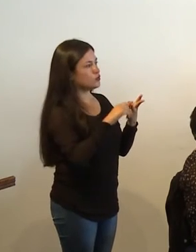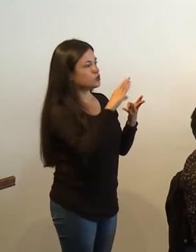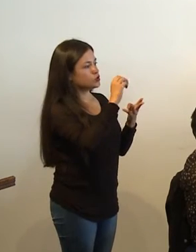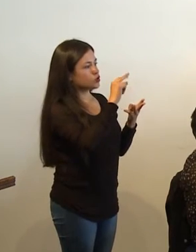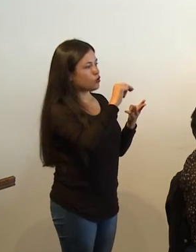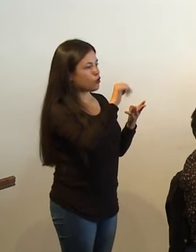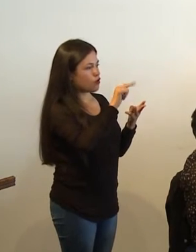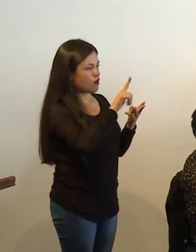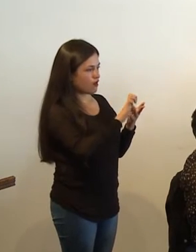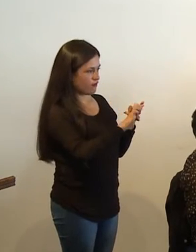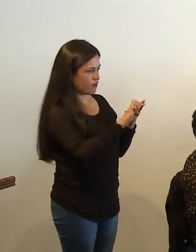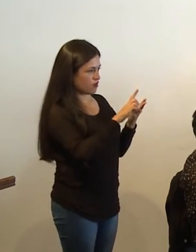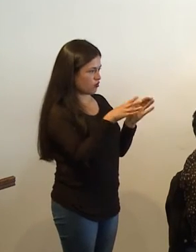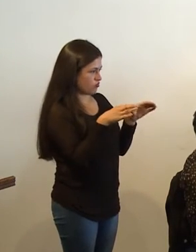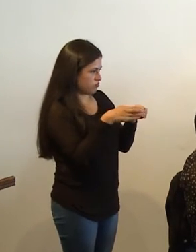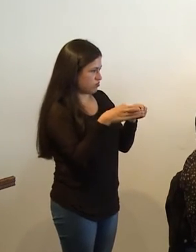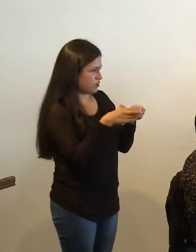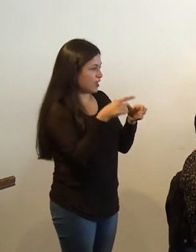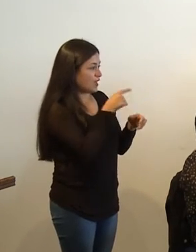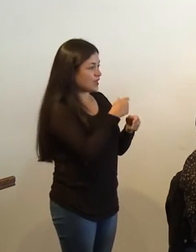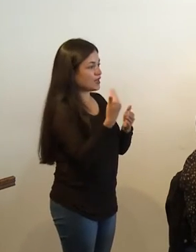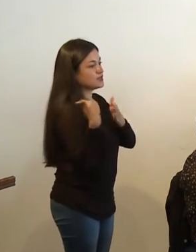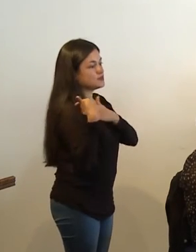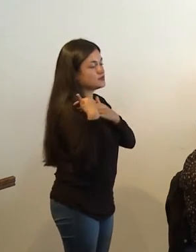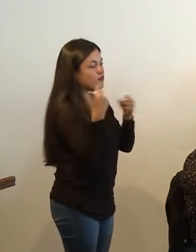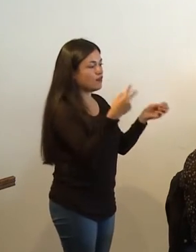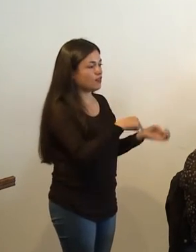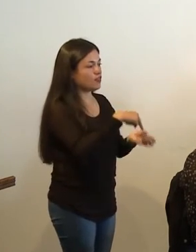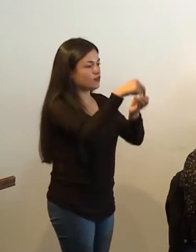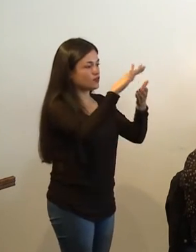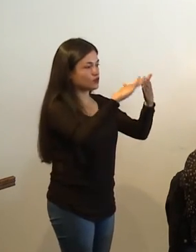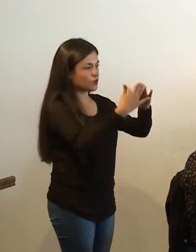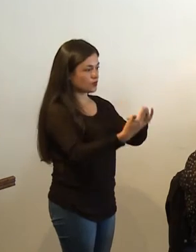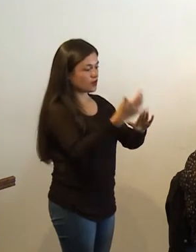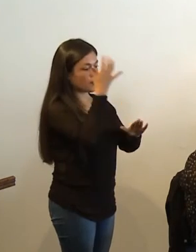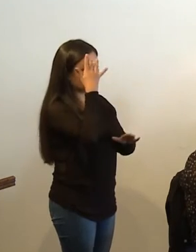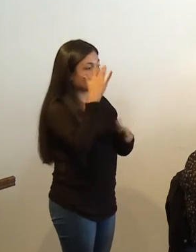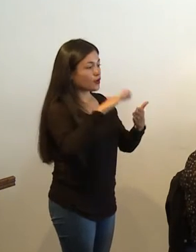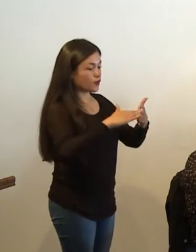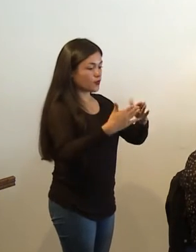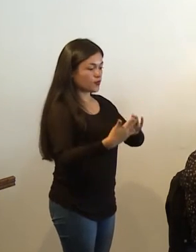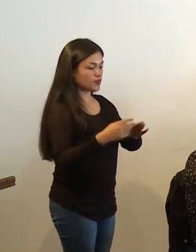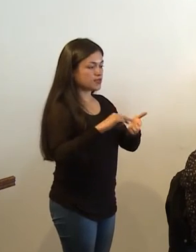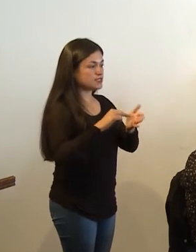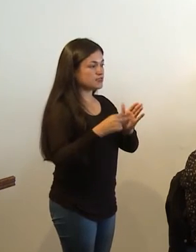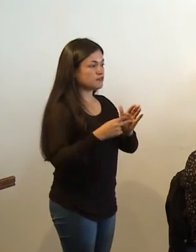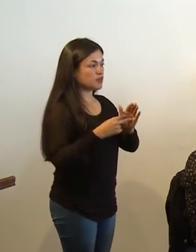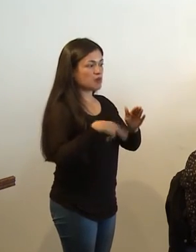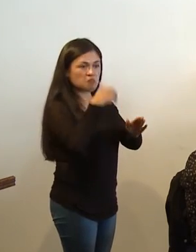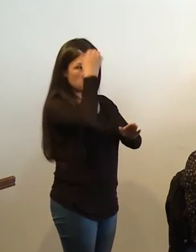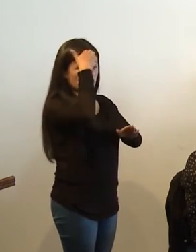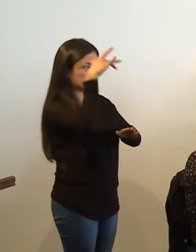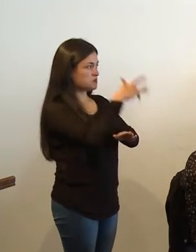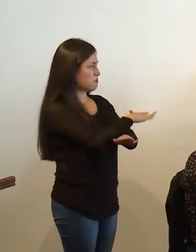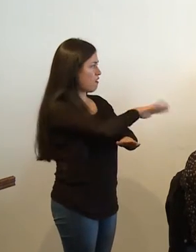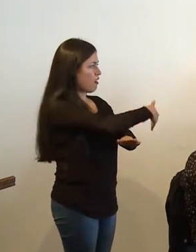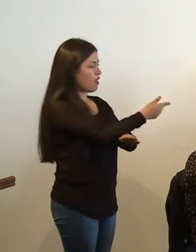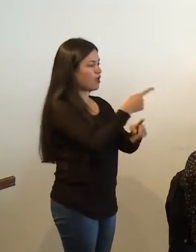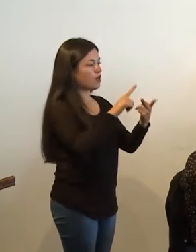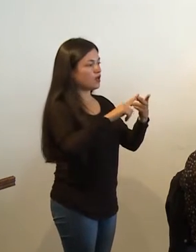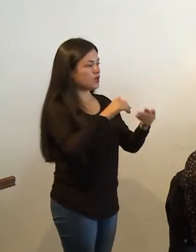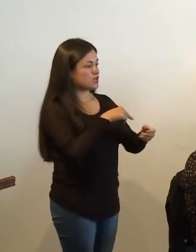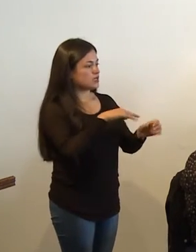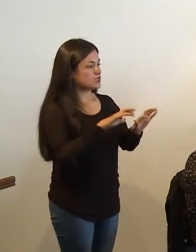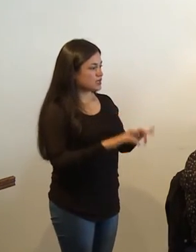el CONAFE es el responsable de la educación comunitaria porque es la educación que se hace allí donde no llega la Secretaría de Educación.